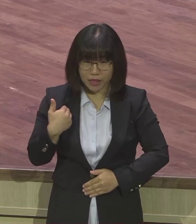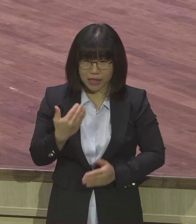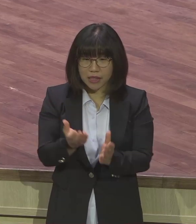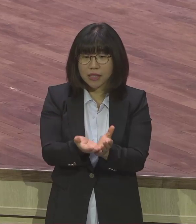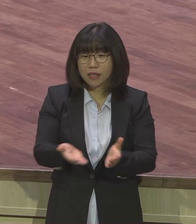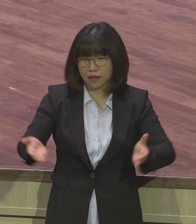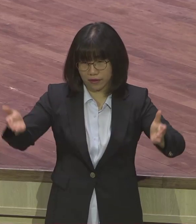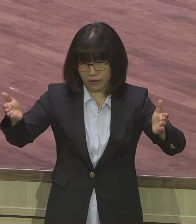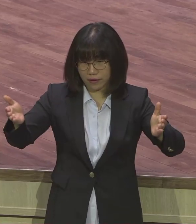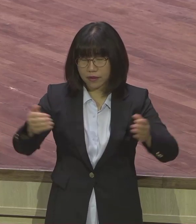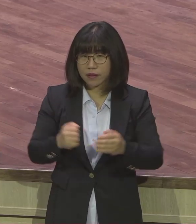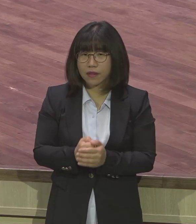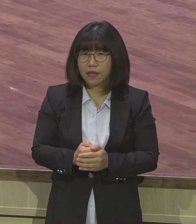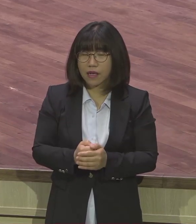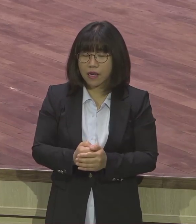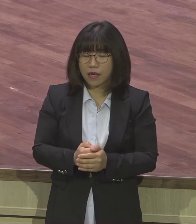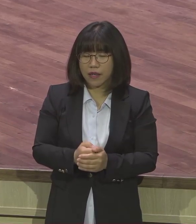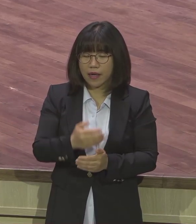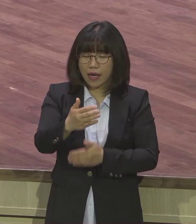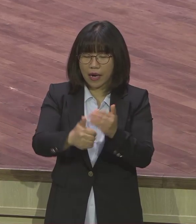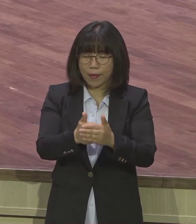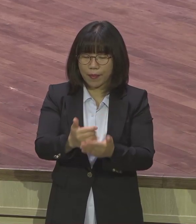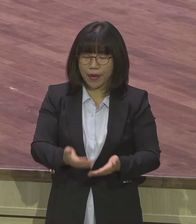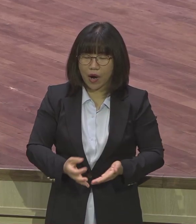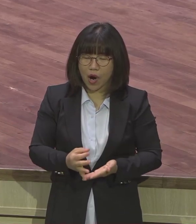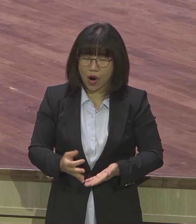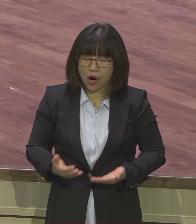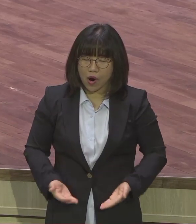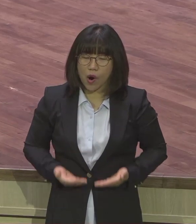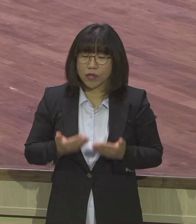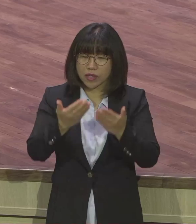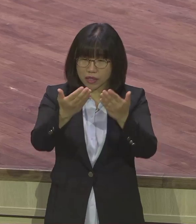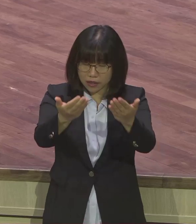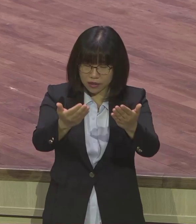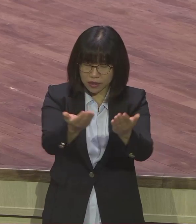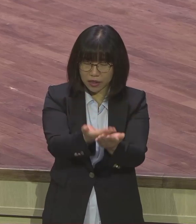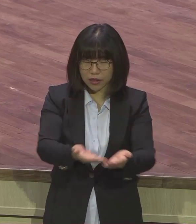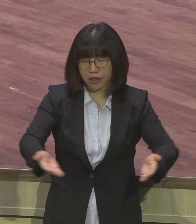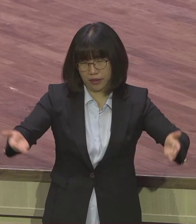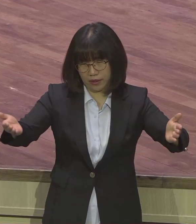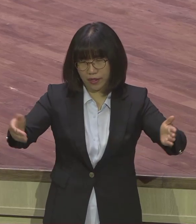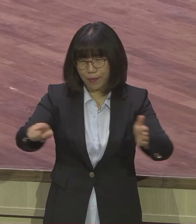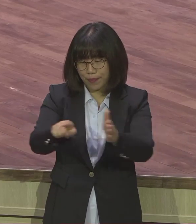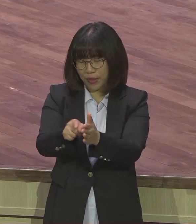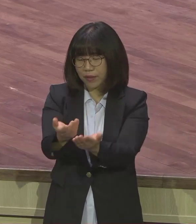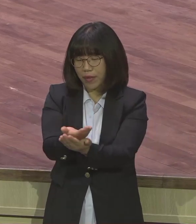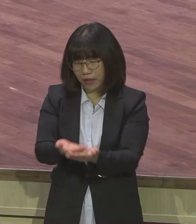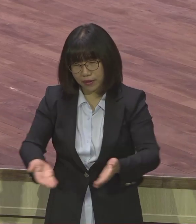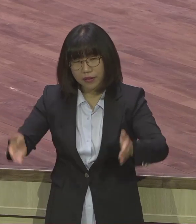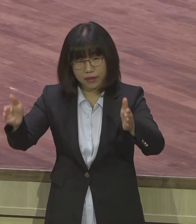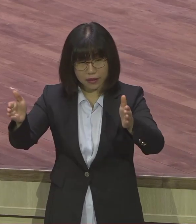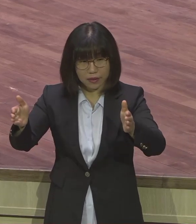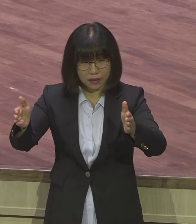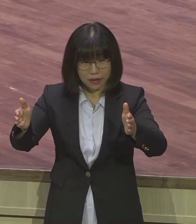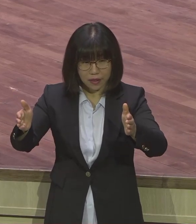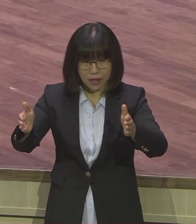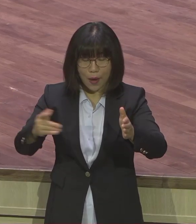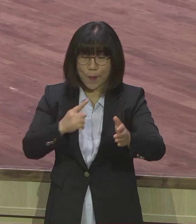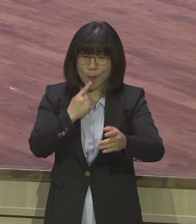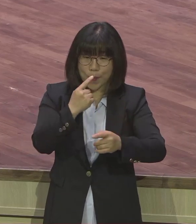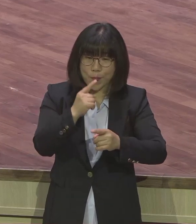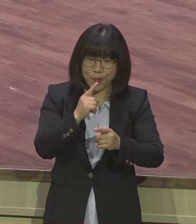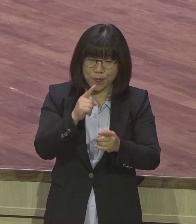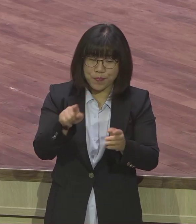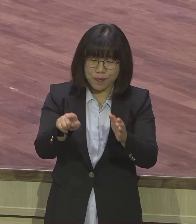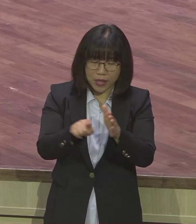틀려요. 헌신하는 그릇이 틀린다고. 믿는 믿음의 그릇이 틀려. 말하는 그릇이 틀려. 생각하는